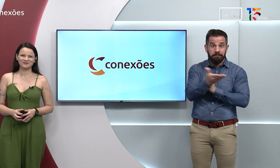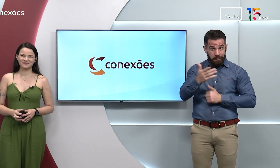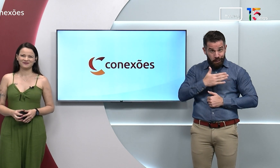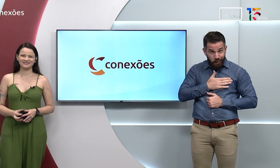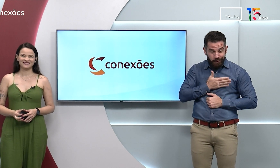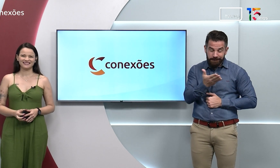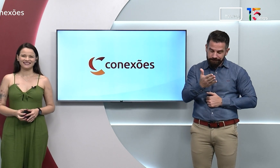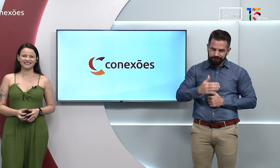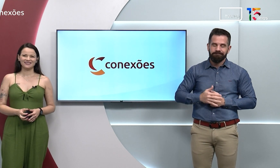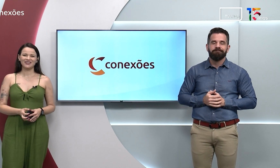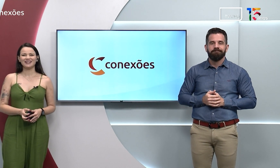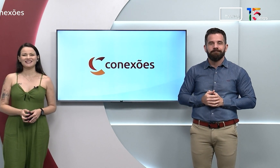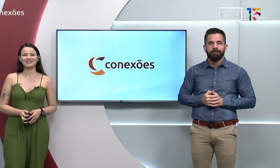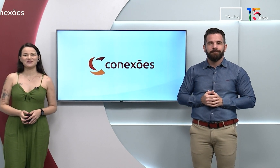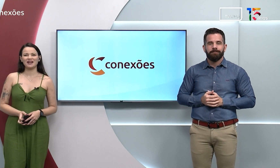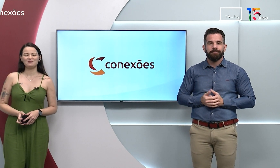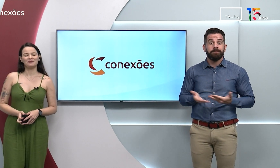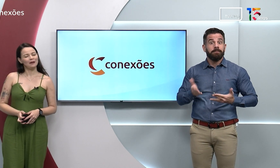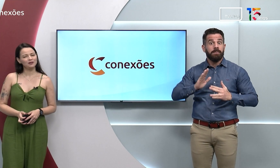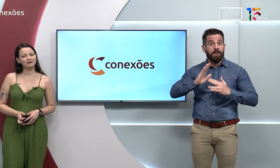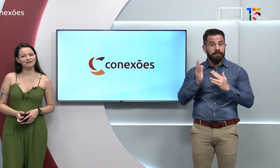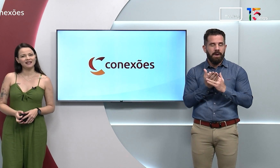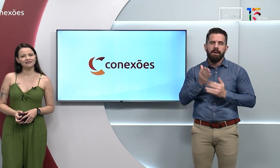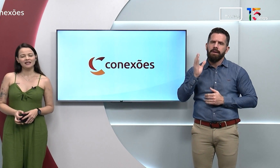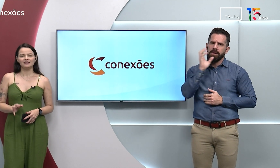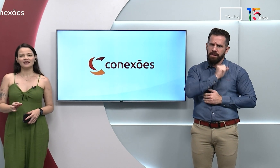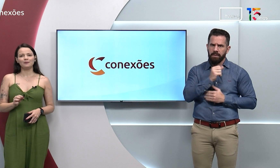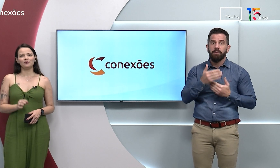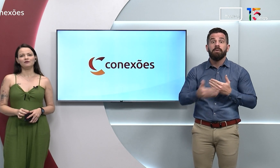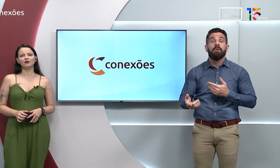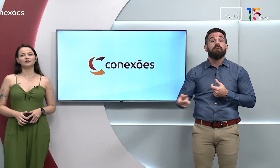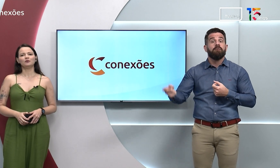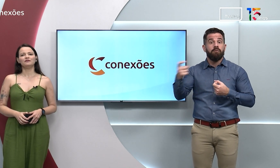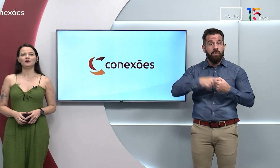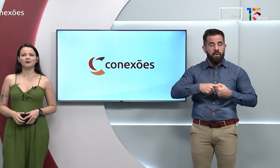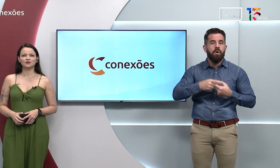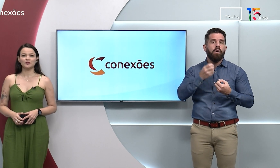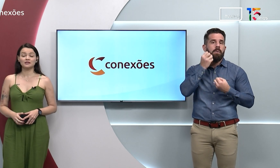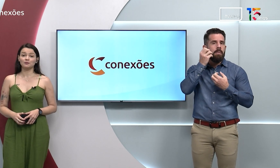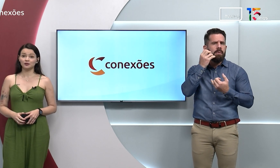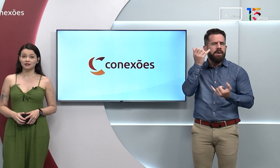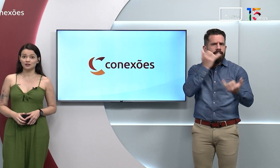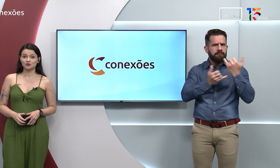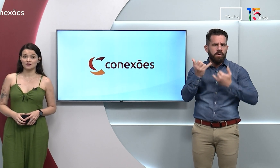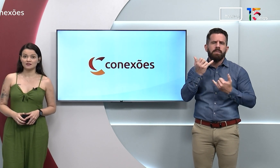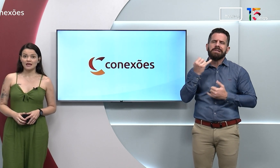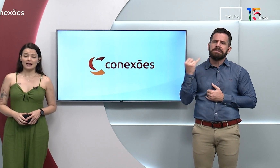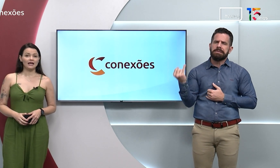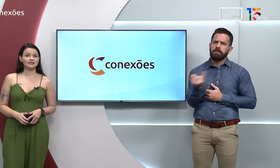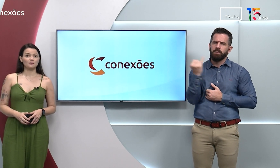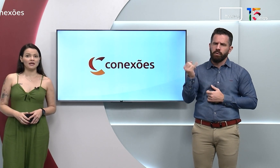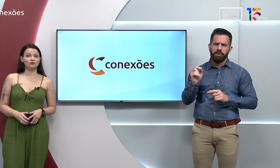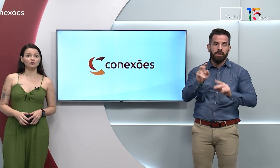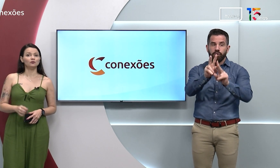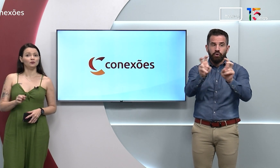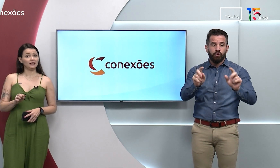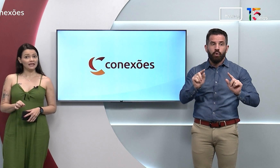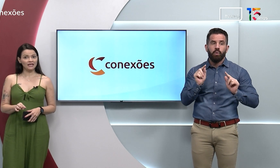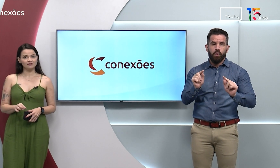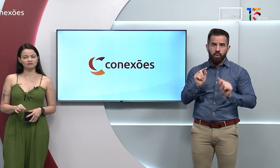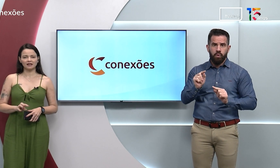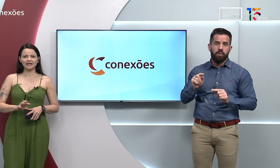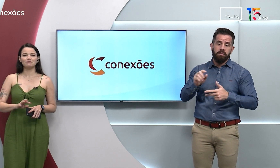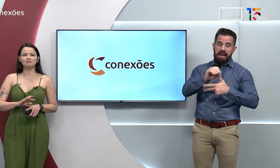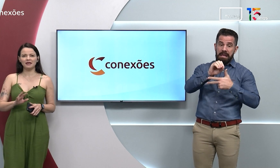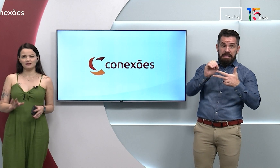gosta. Bom, agora a gente vai para um rápido intervalo, daqui a pouco volta com informações importantes a respeito do